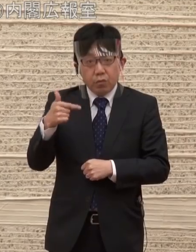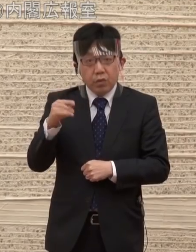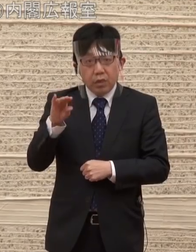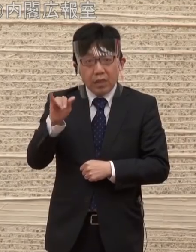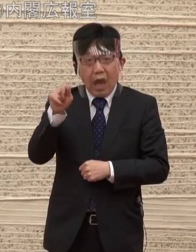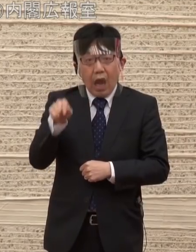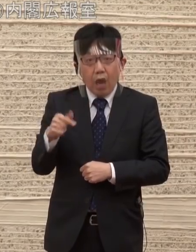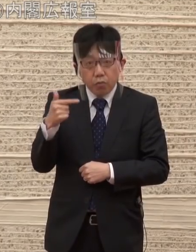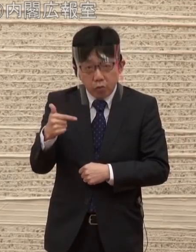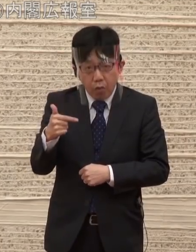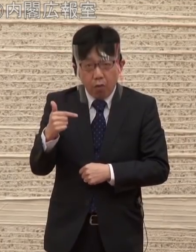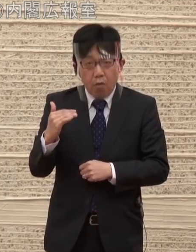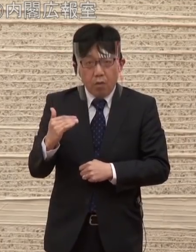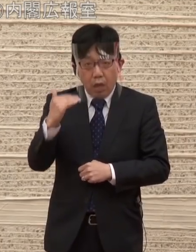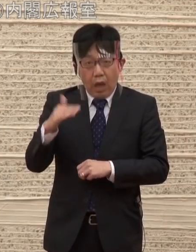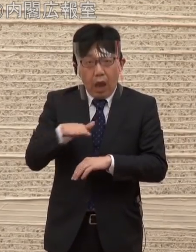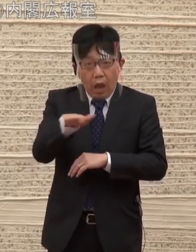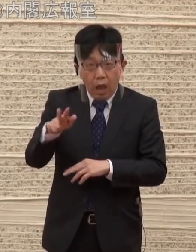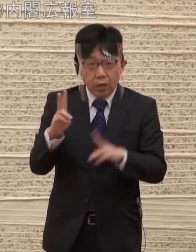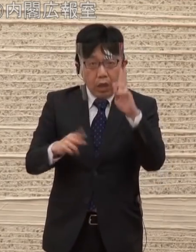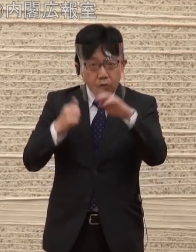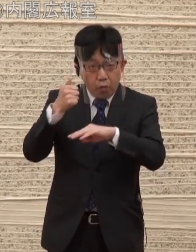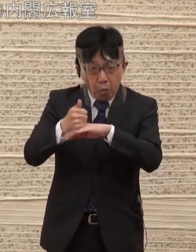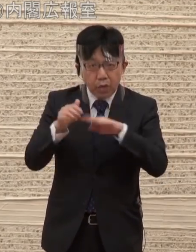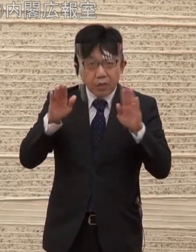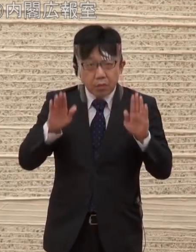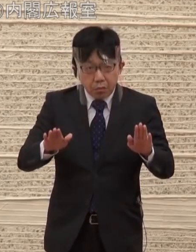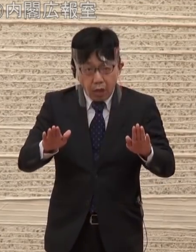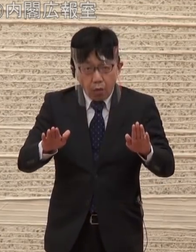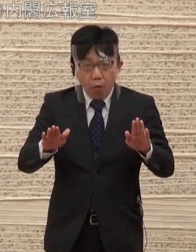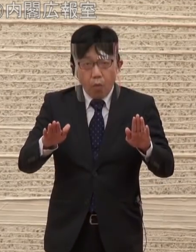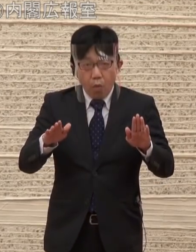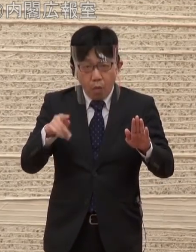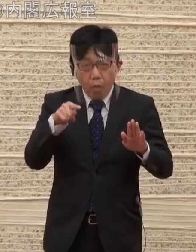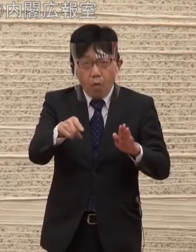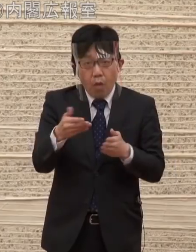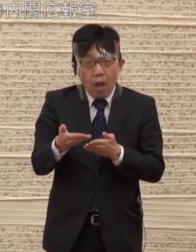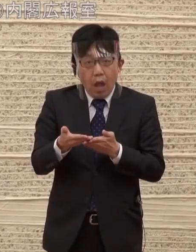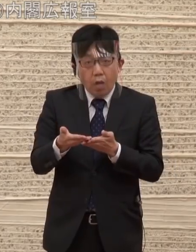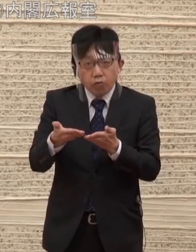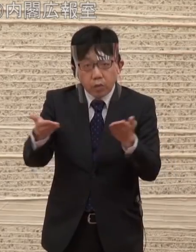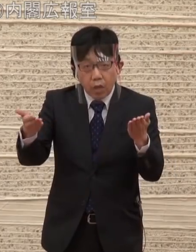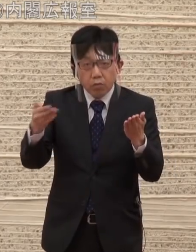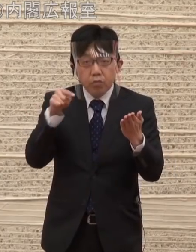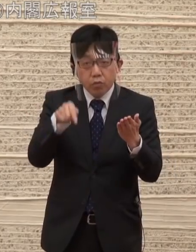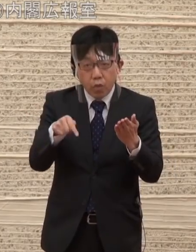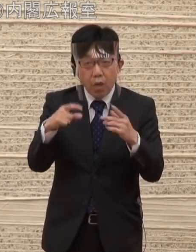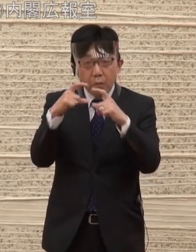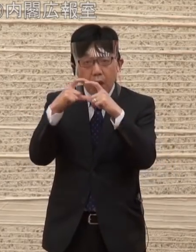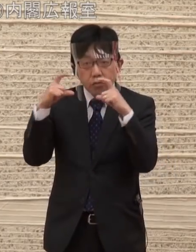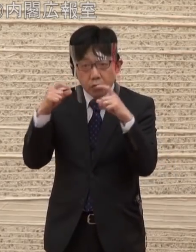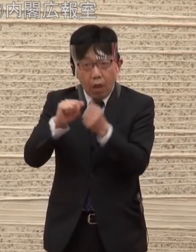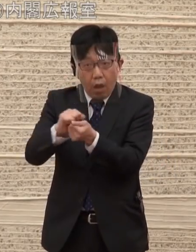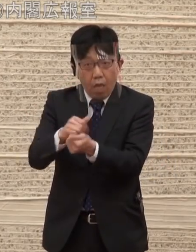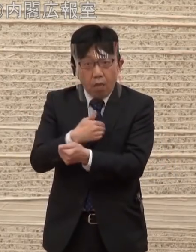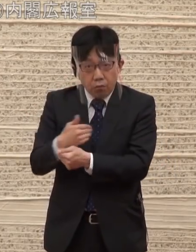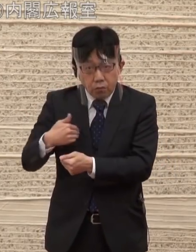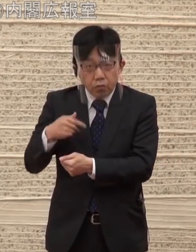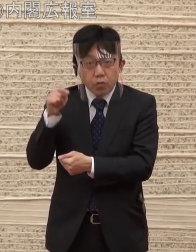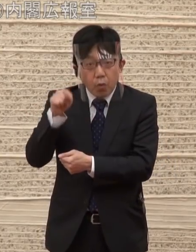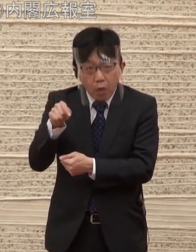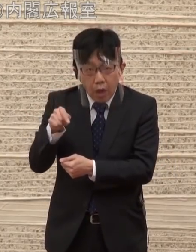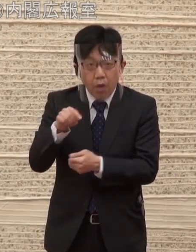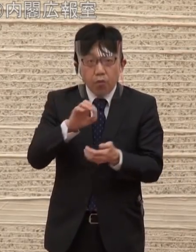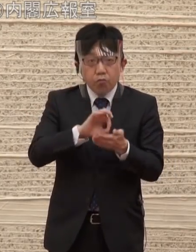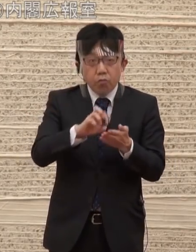戦犯ぜんざい配布しているうのマスクとの併用が進めば全体としてマスクの需要